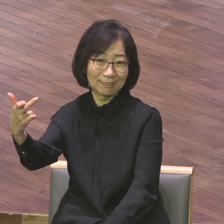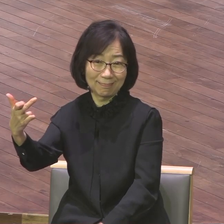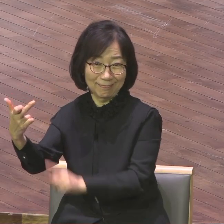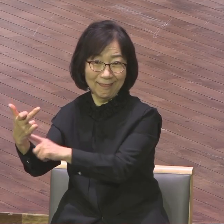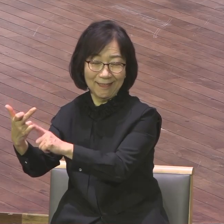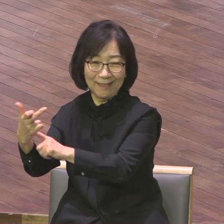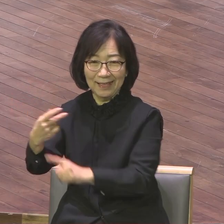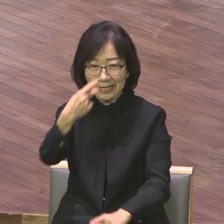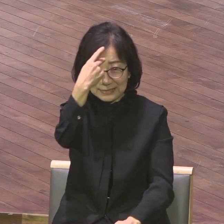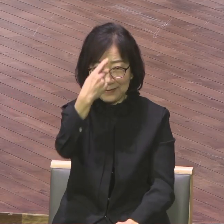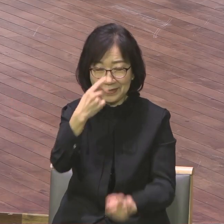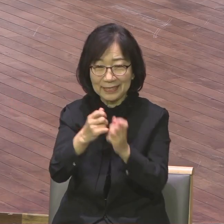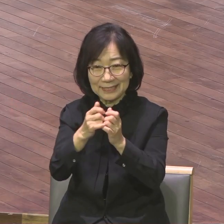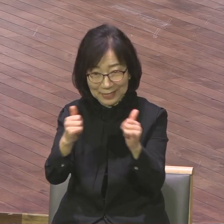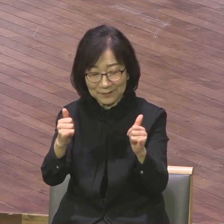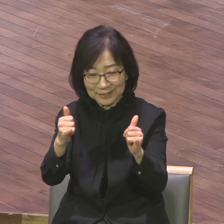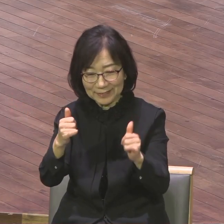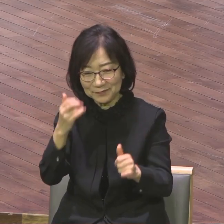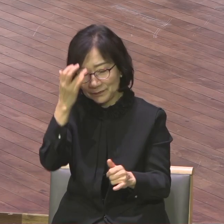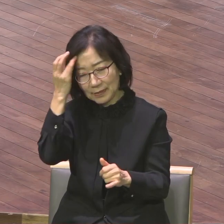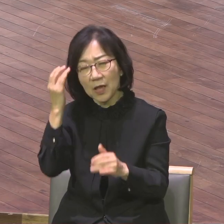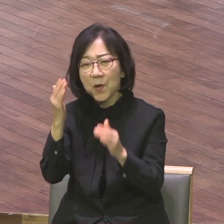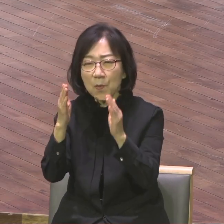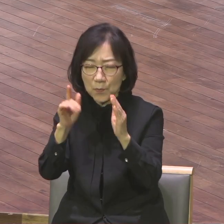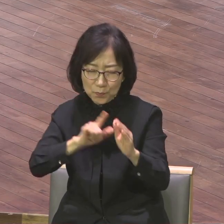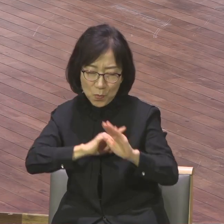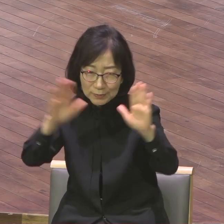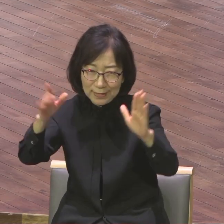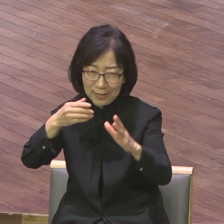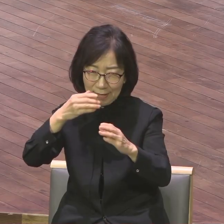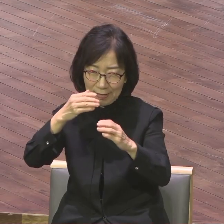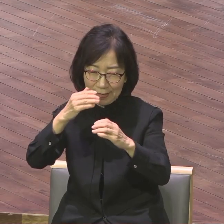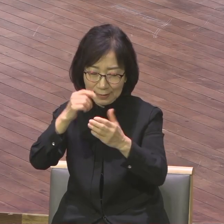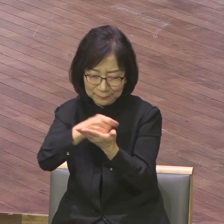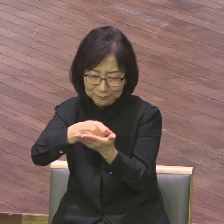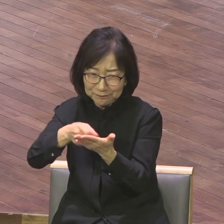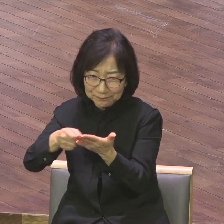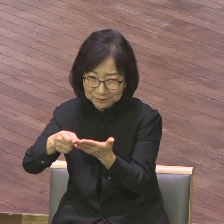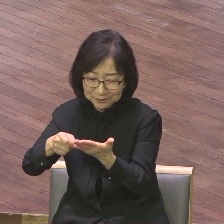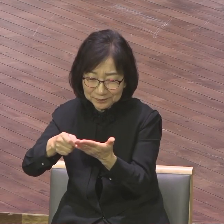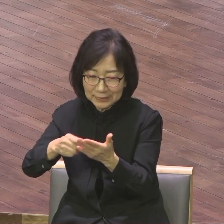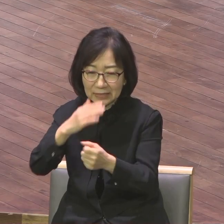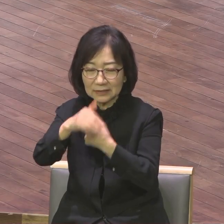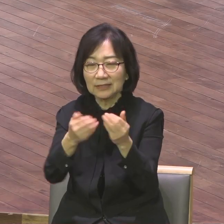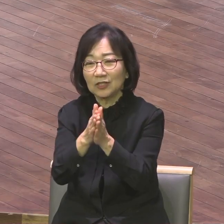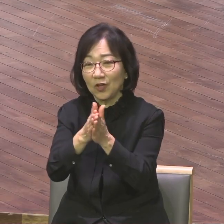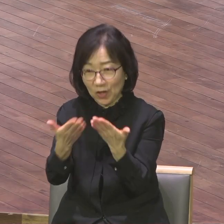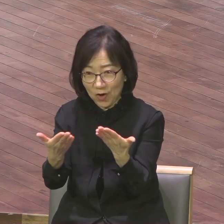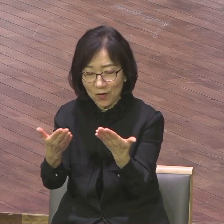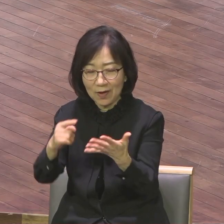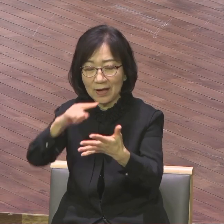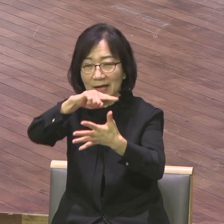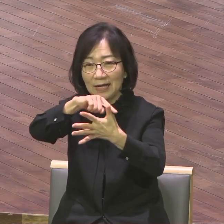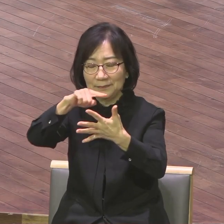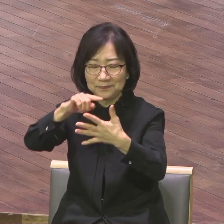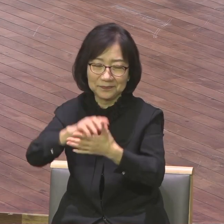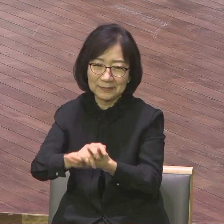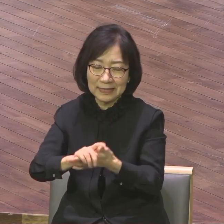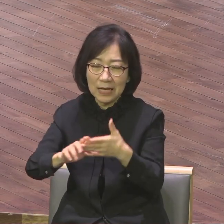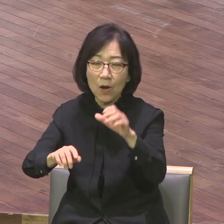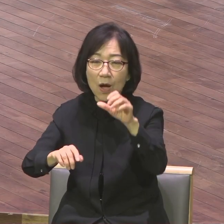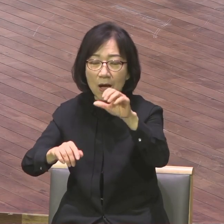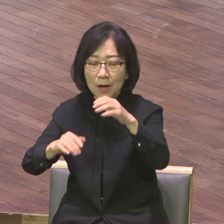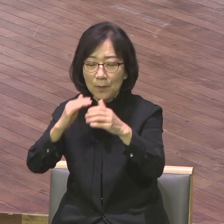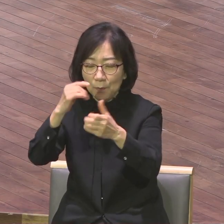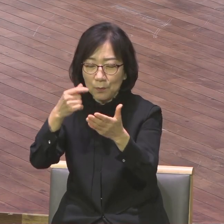이 모세 오경만 인정하기 때문에 이 북쪽 거리심산 여기에서 예배 드려야